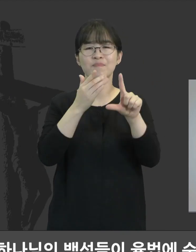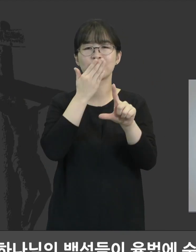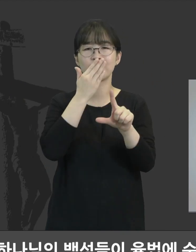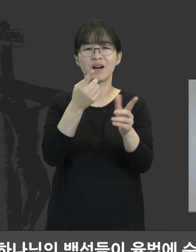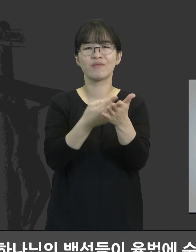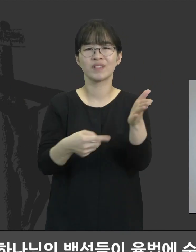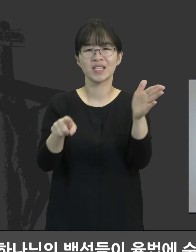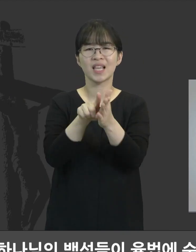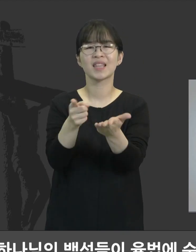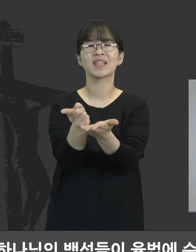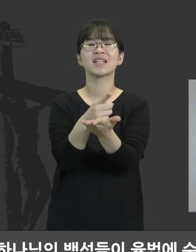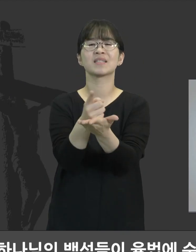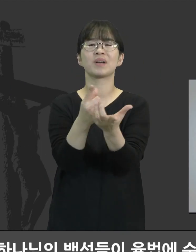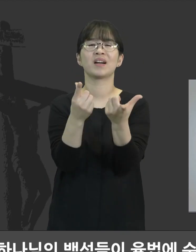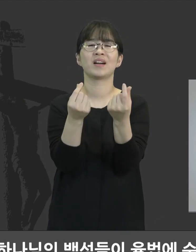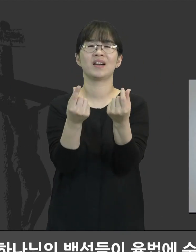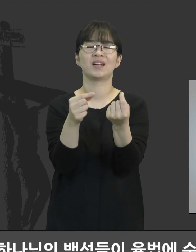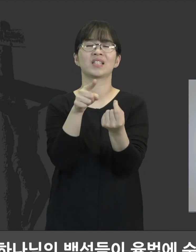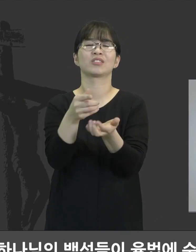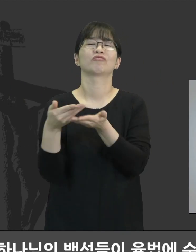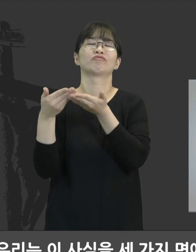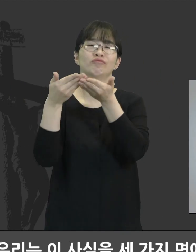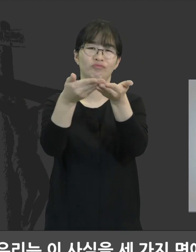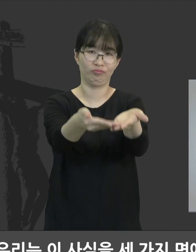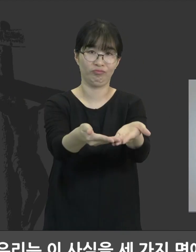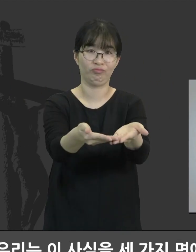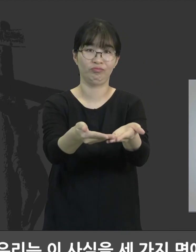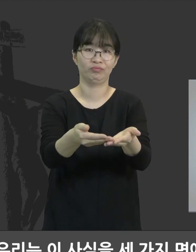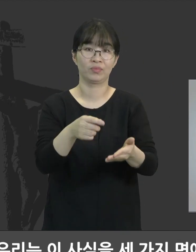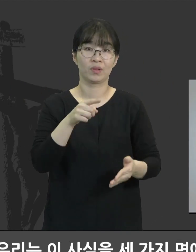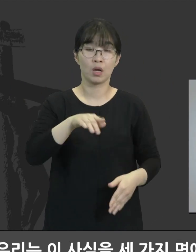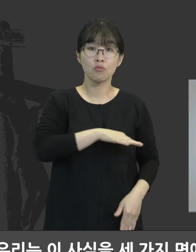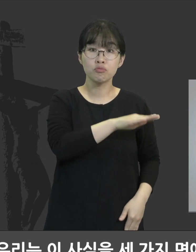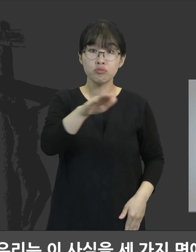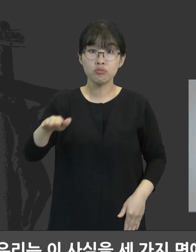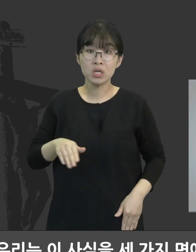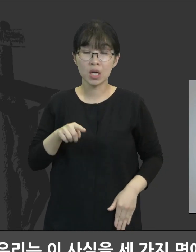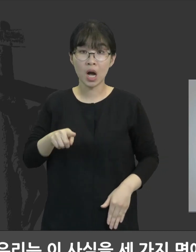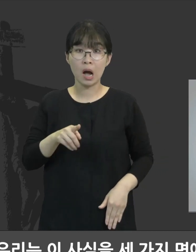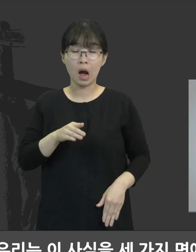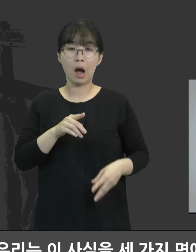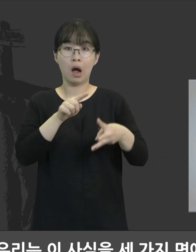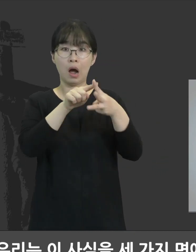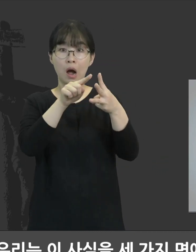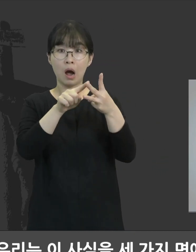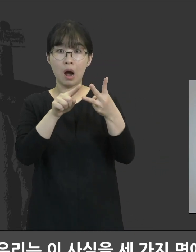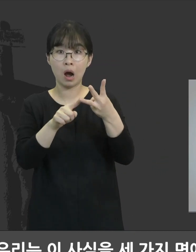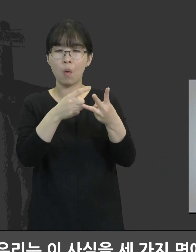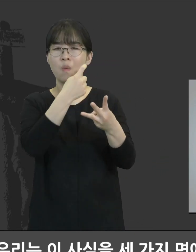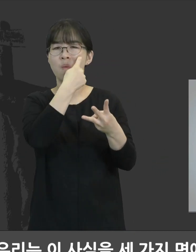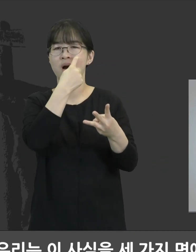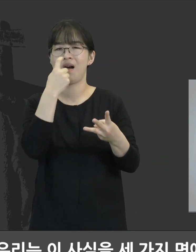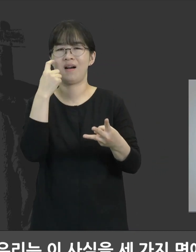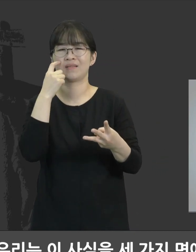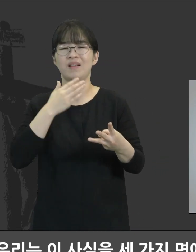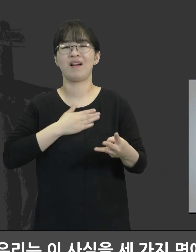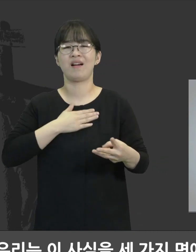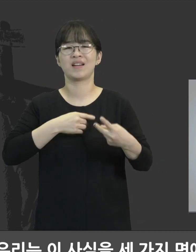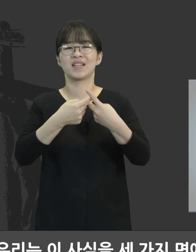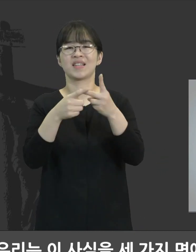하는 것을 알 수 있습니다. 우리는 이 사실을 세 가지 면에서 확인할 수 있습니다. 첫째,